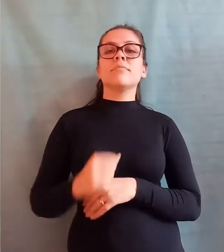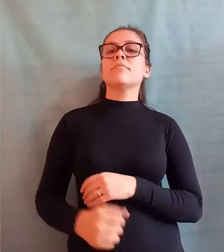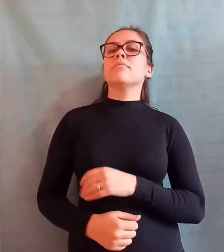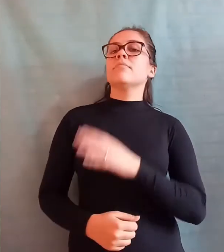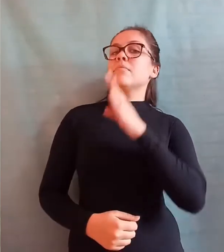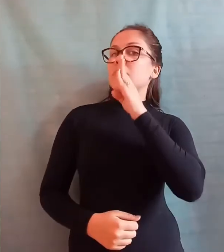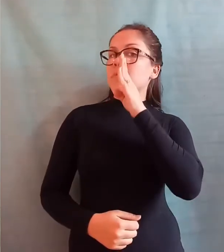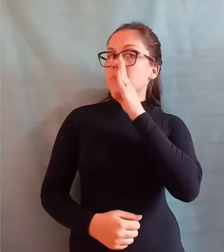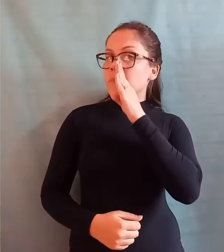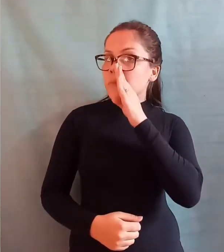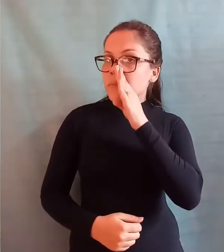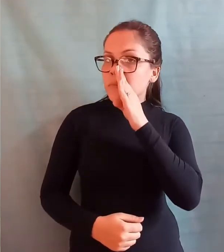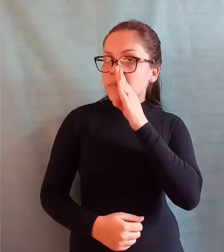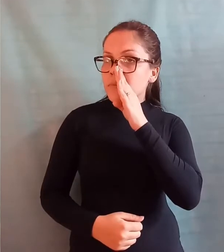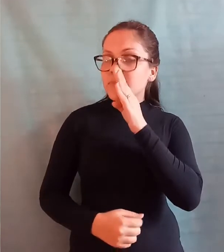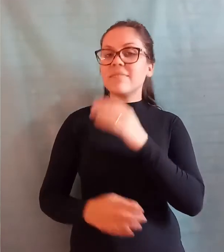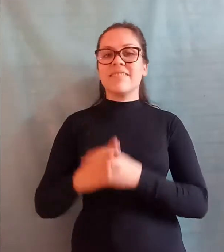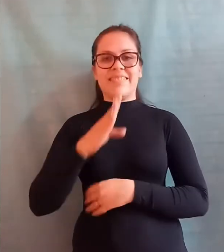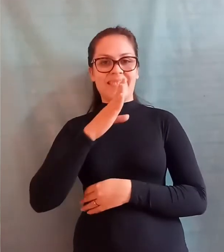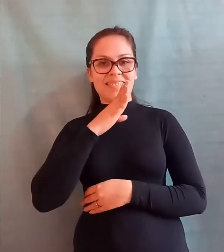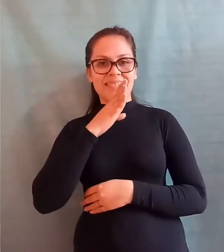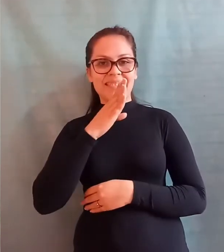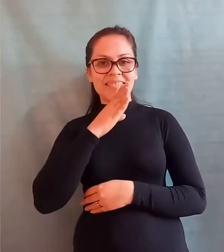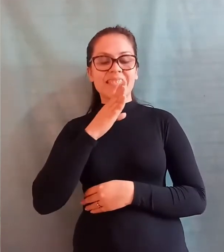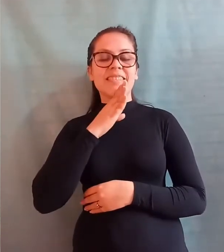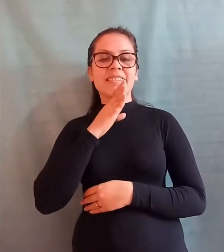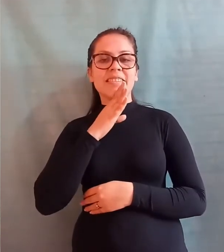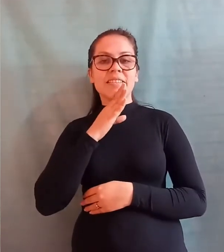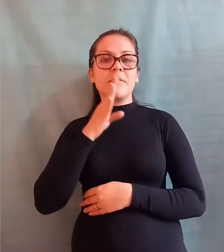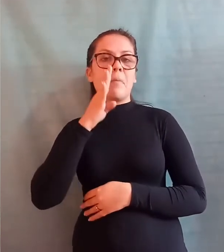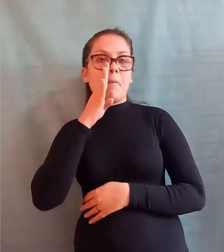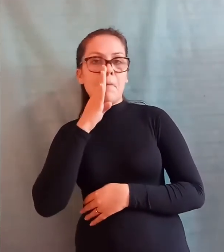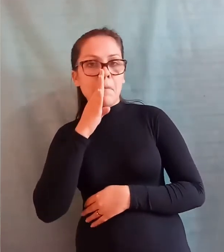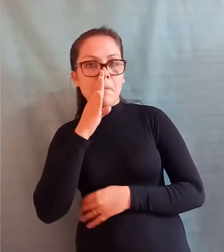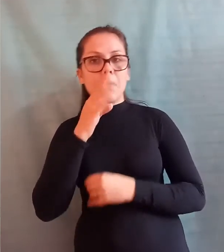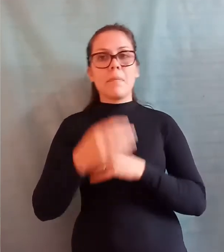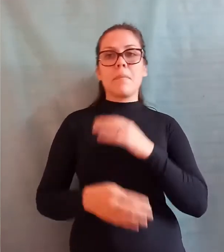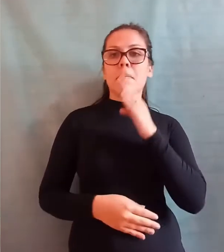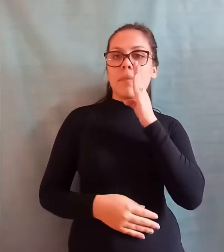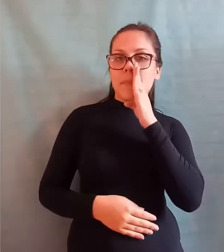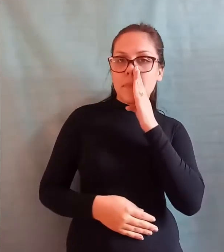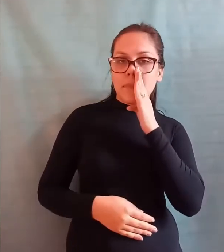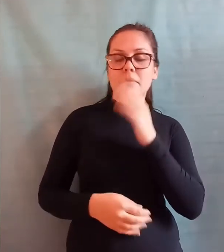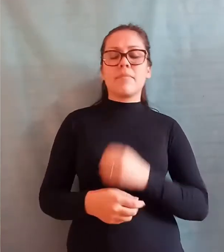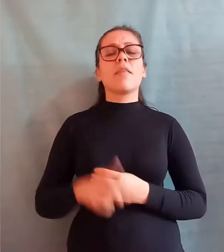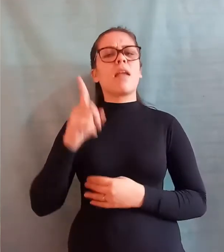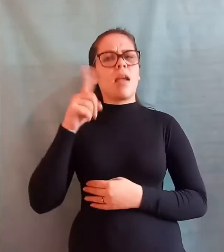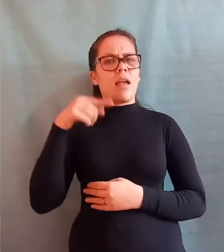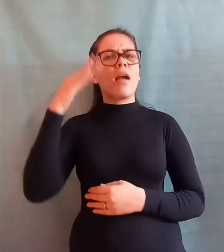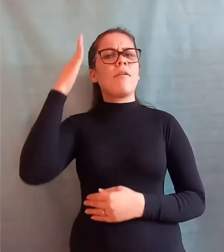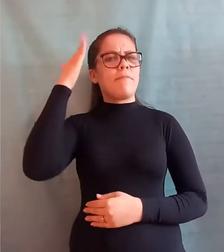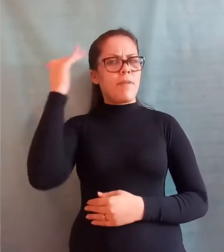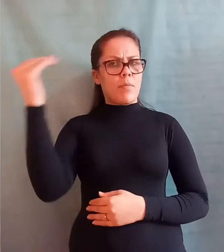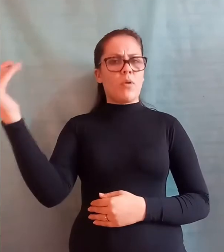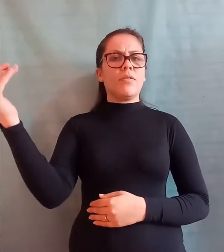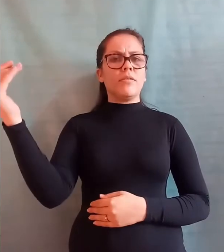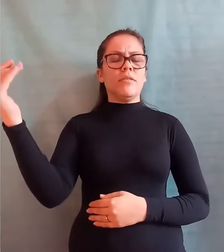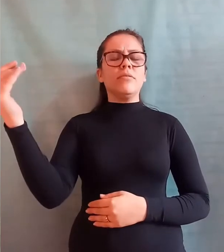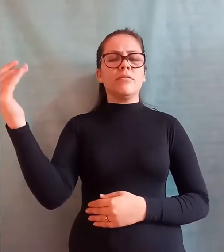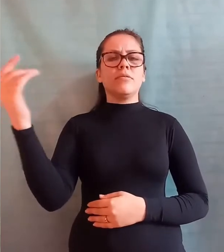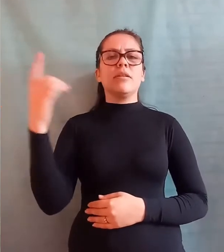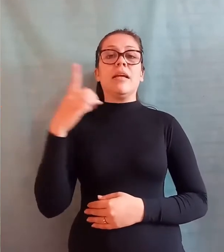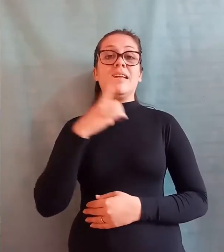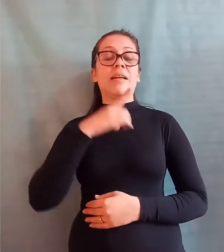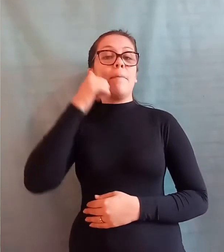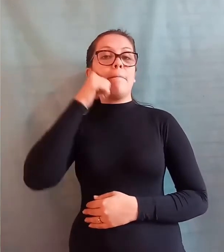mais conhecido, né, conhecido popularmente como técnica das narinas alternadas. É uma técnica bem